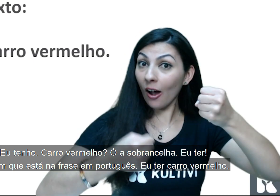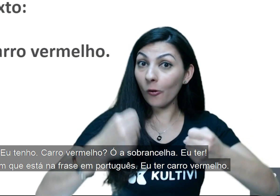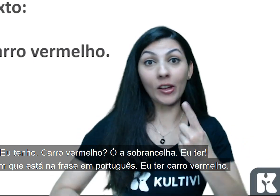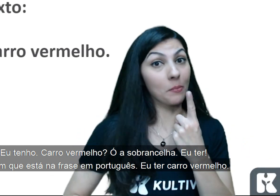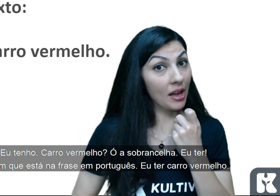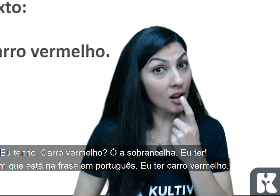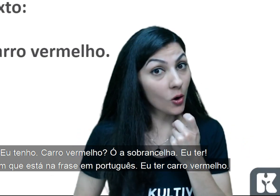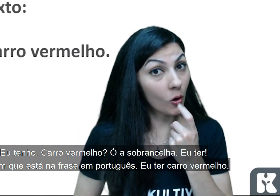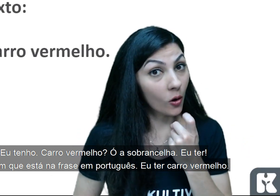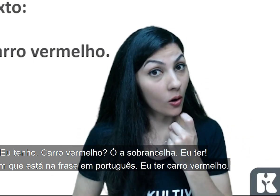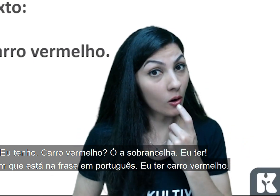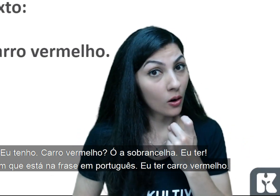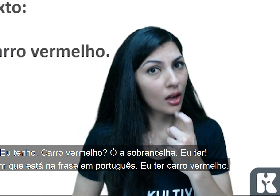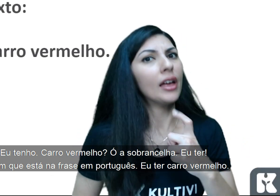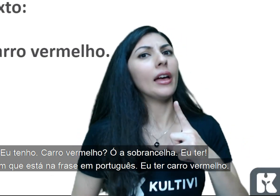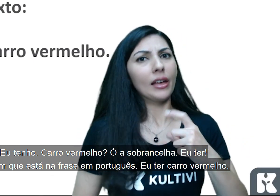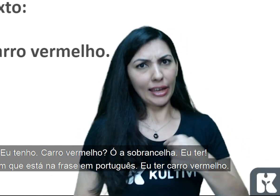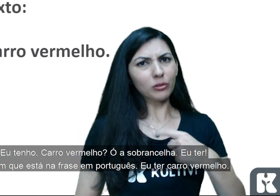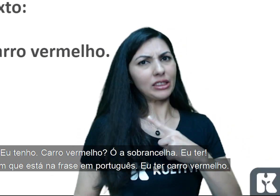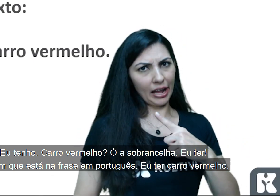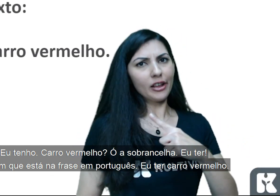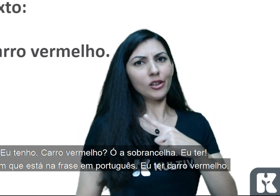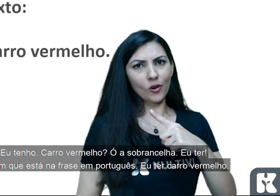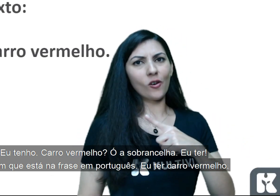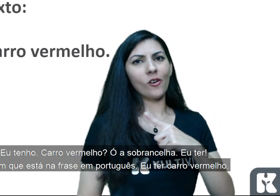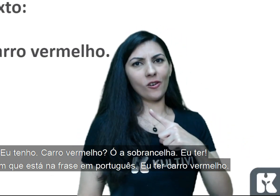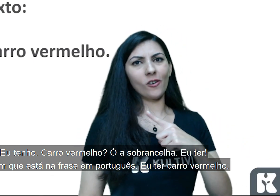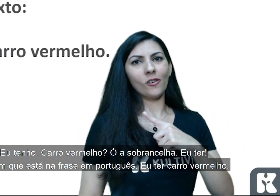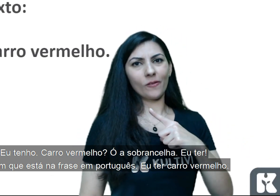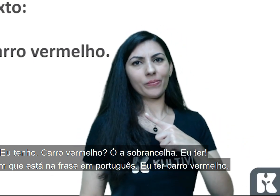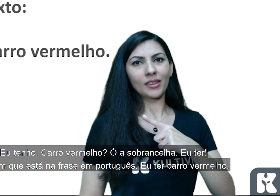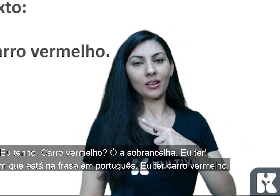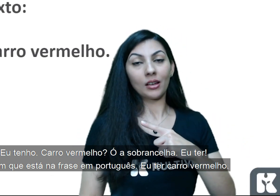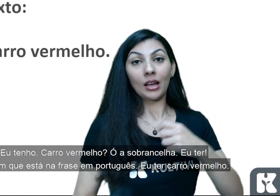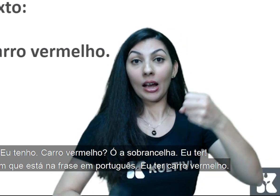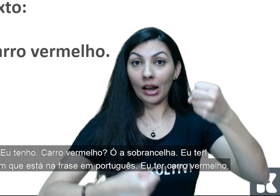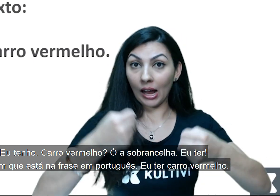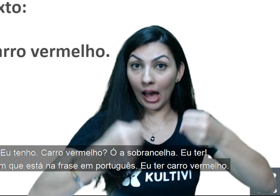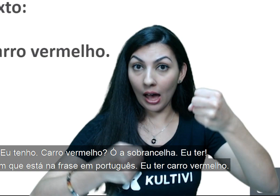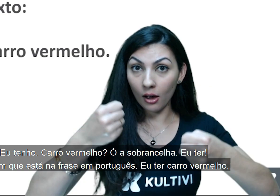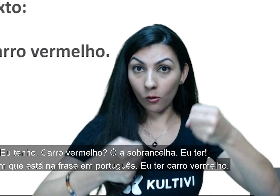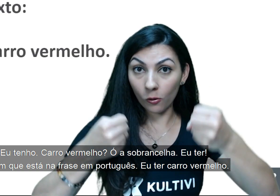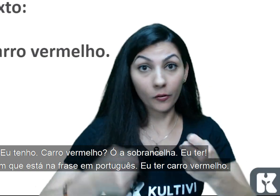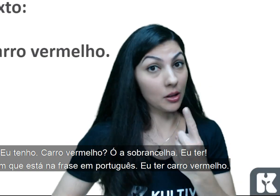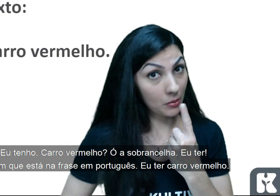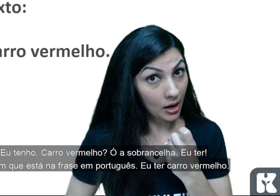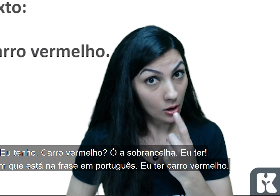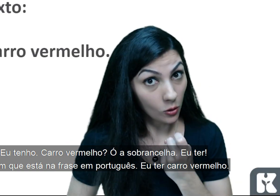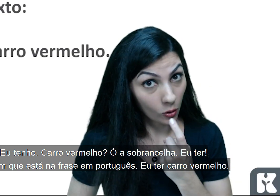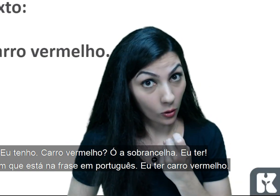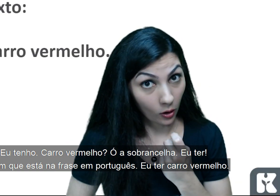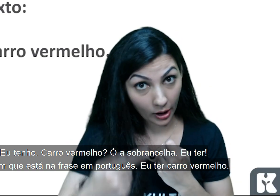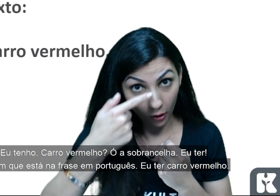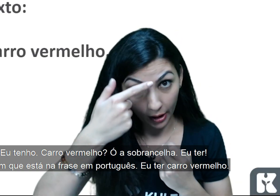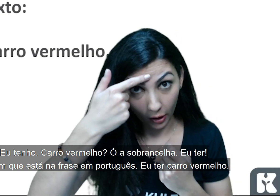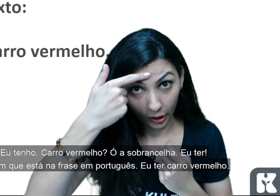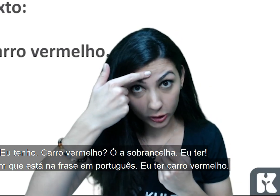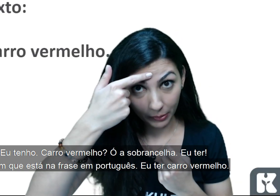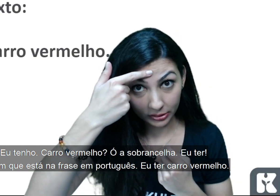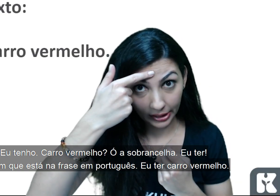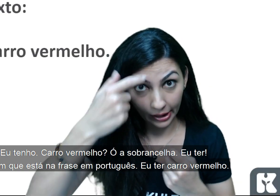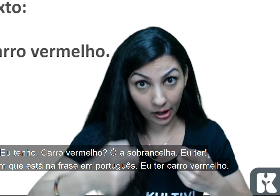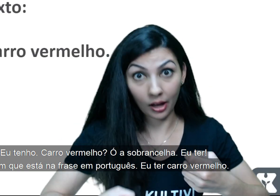Carro vermelho Eu tenho Carro vermelho Olha